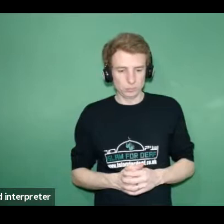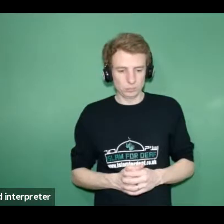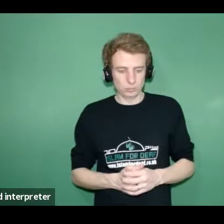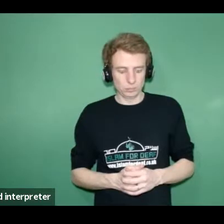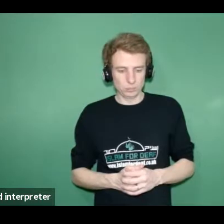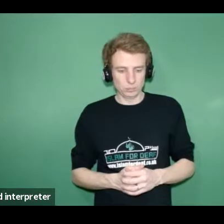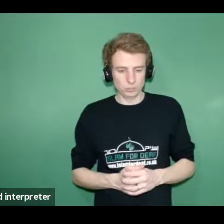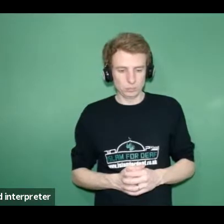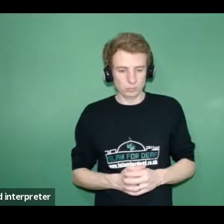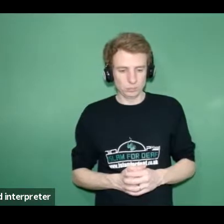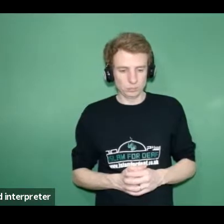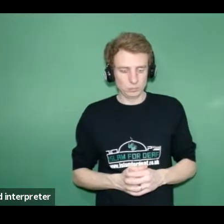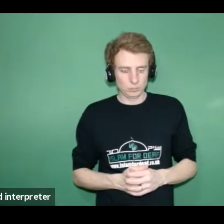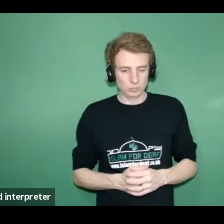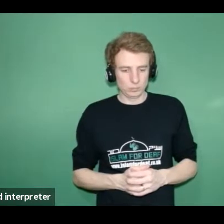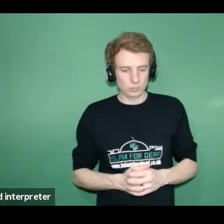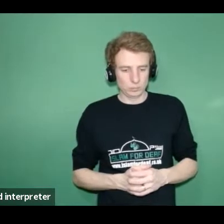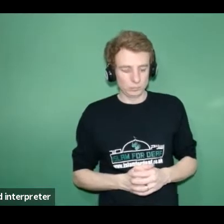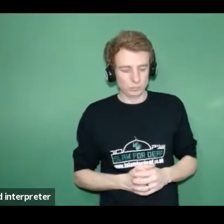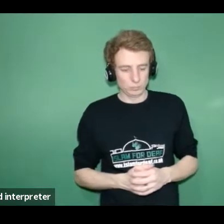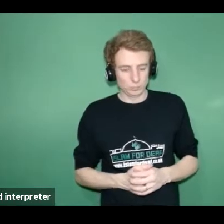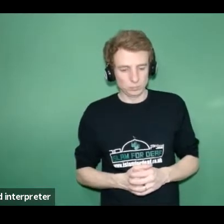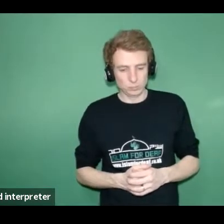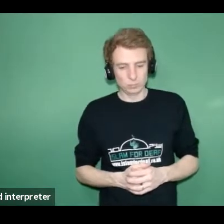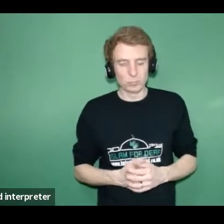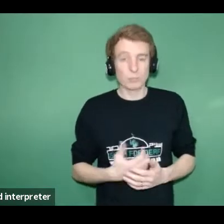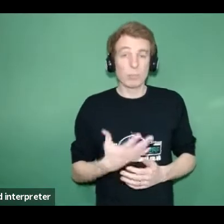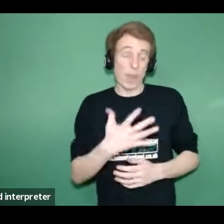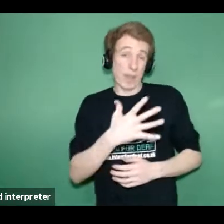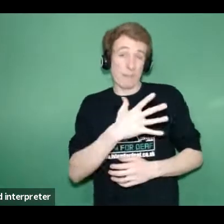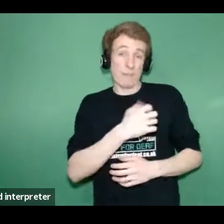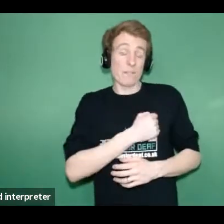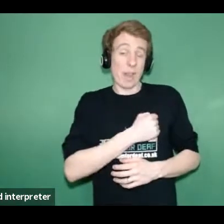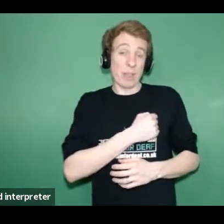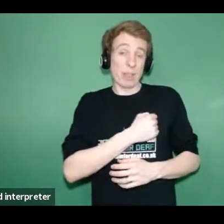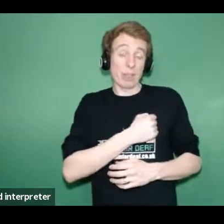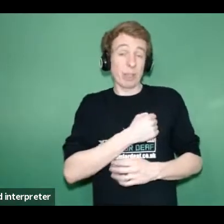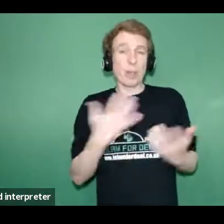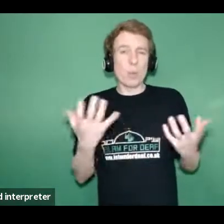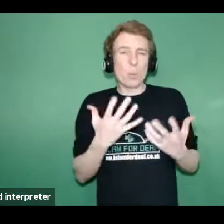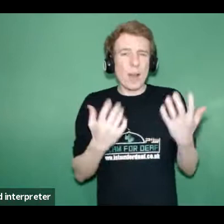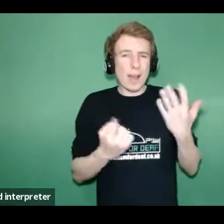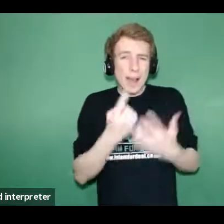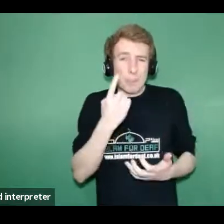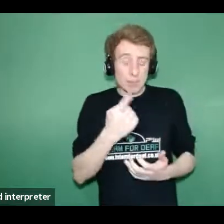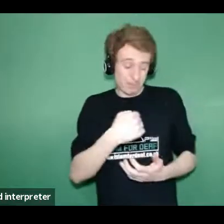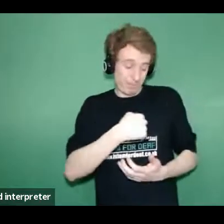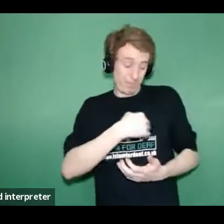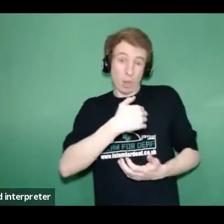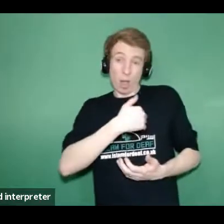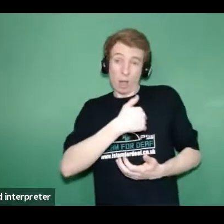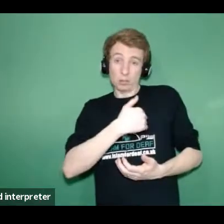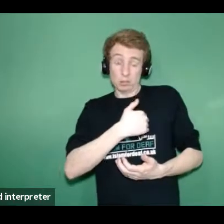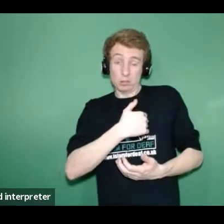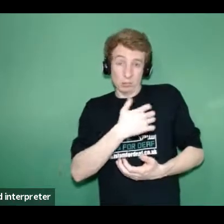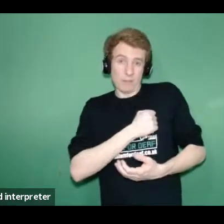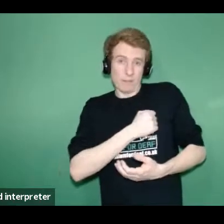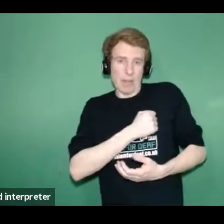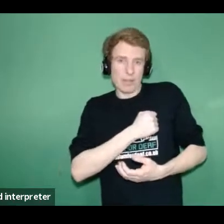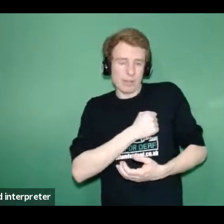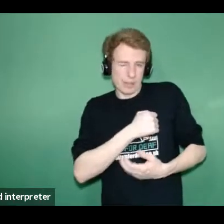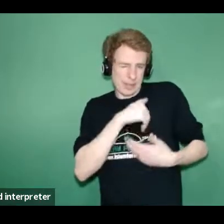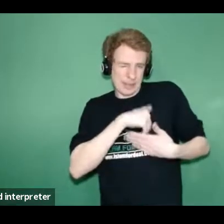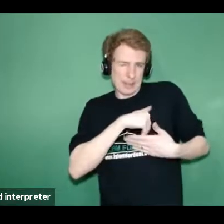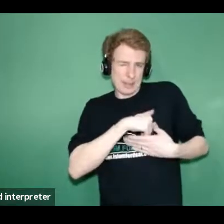And the place where faith is contained is the heart. This is the vessel in which one's faith is contained. And the